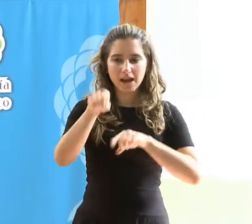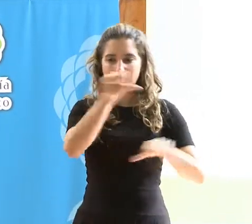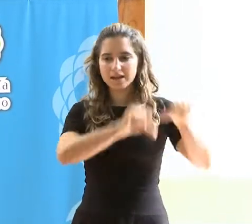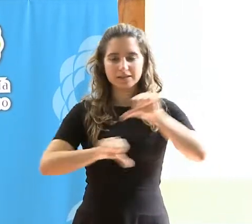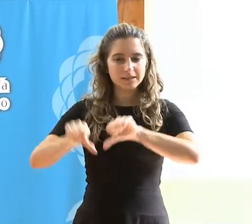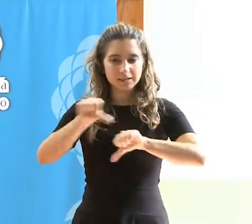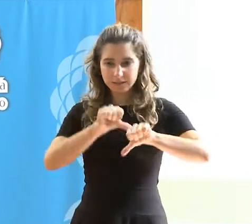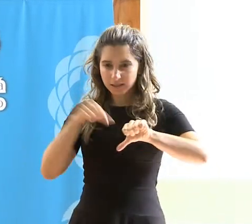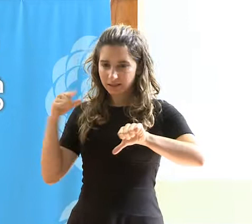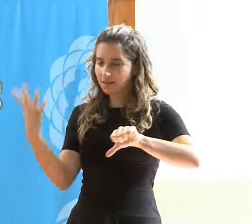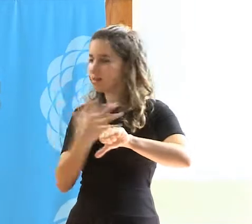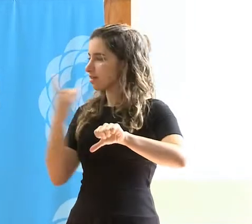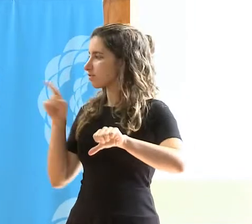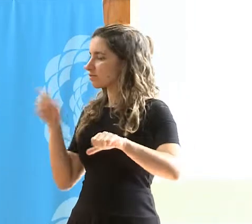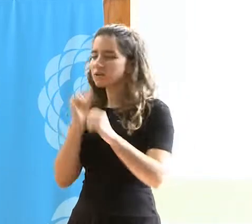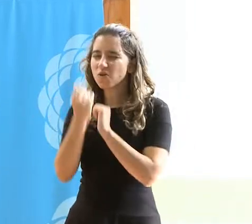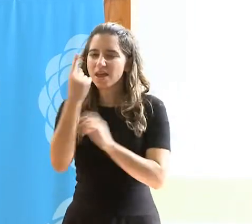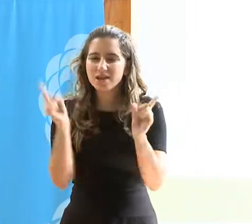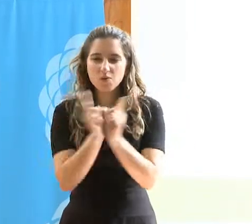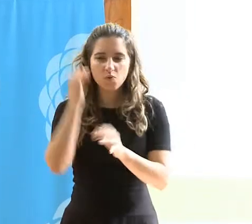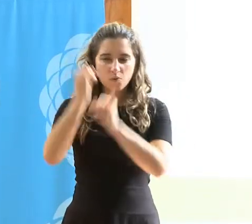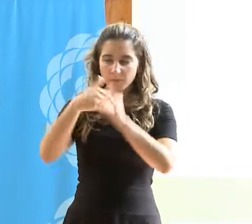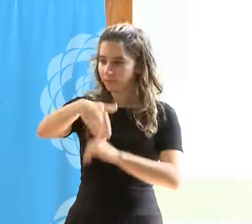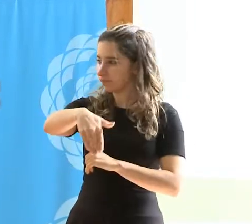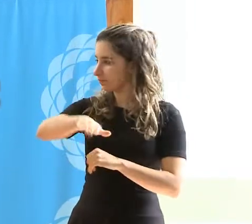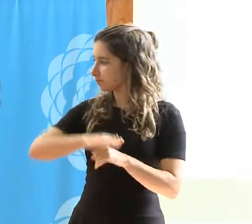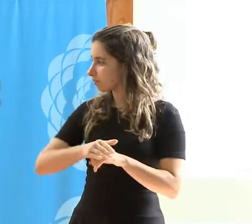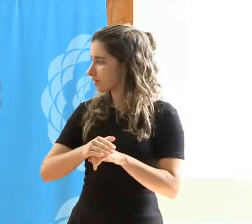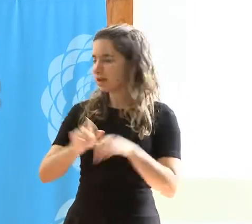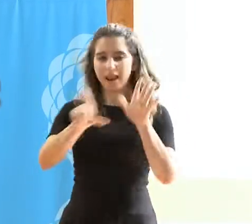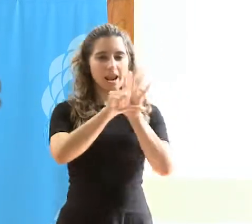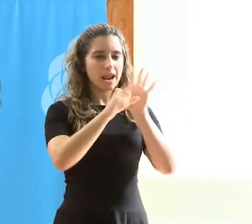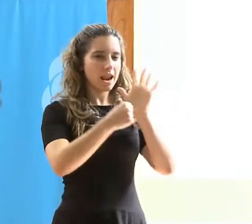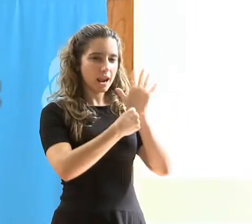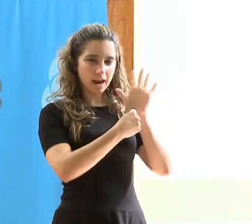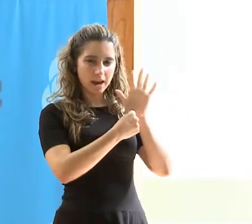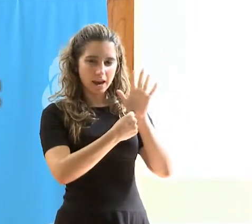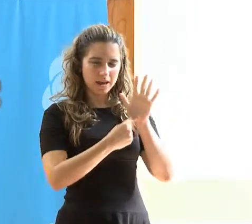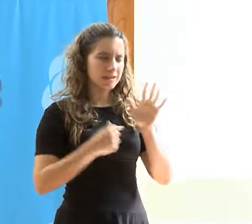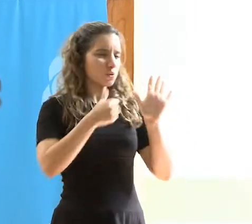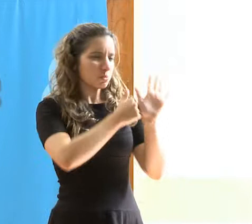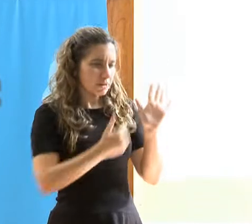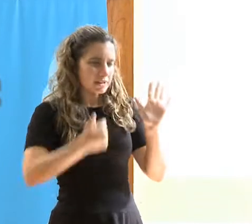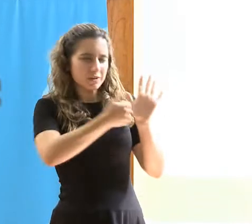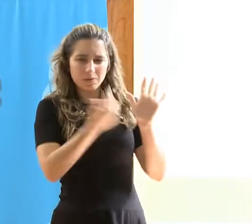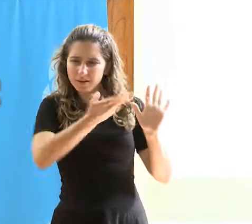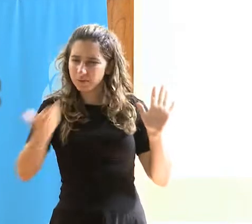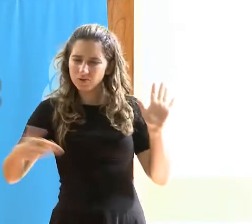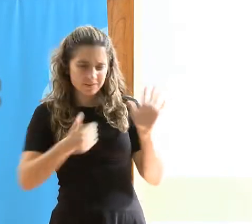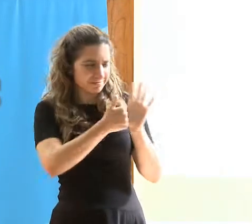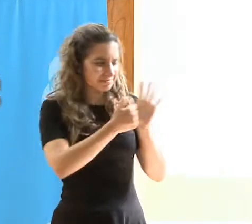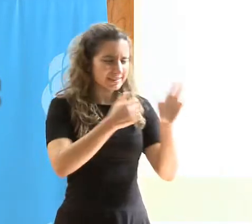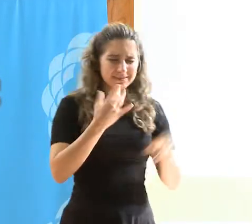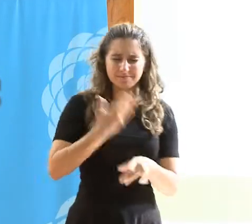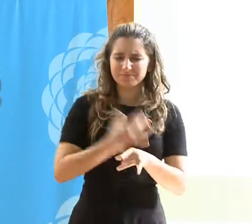Comunicación. Cuento una historia mínima. La carrera acompañó esta ley, la militó desde los avatares de su implementación. Hoy